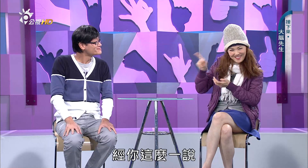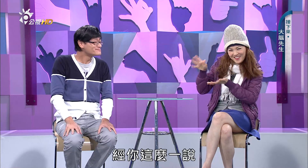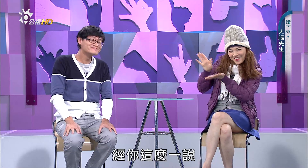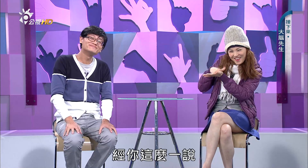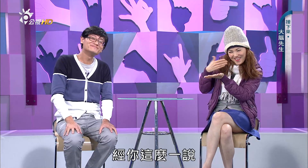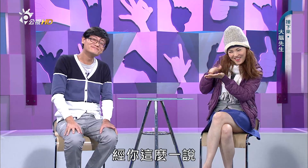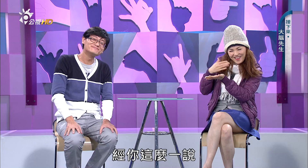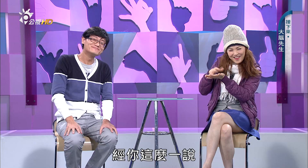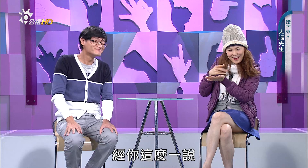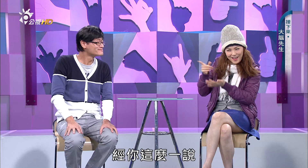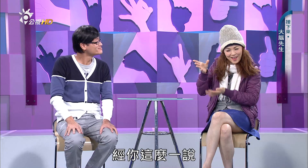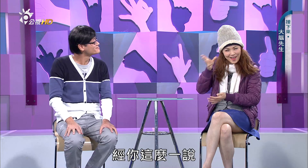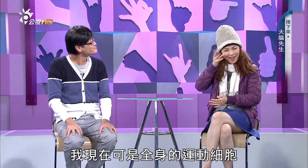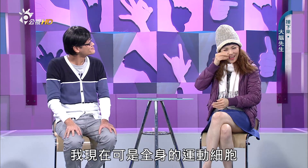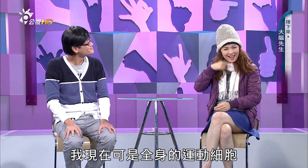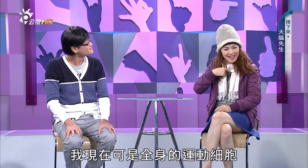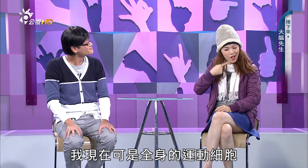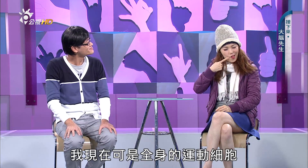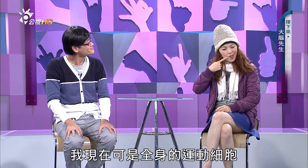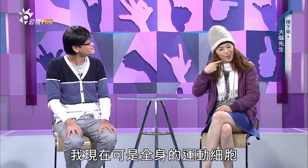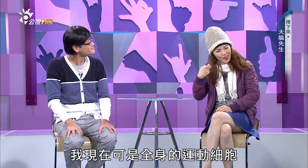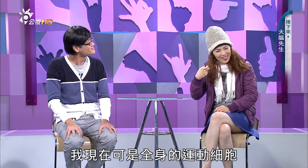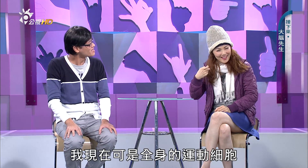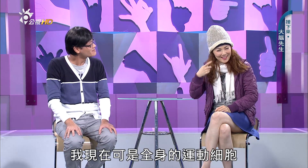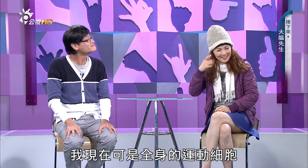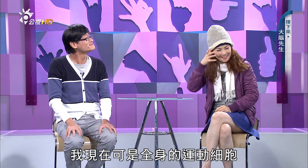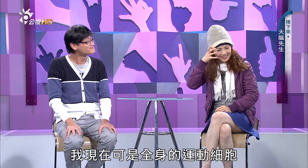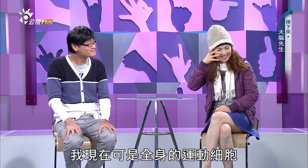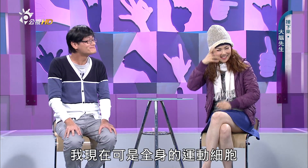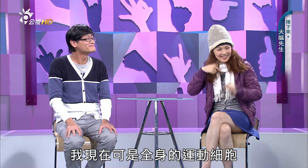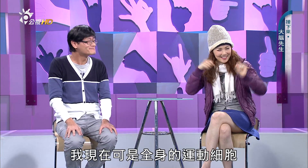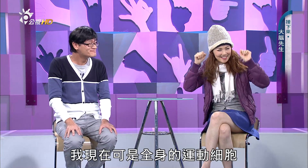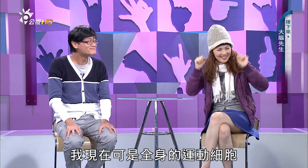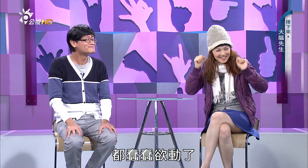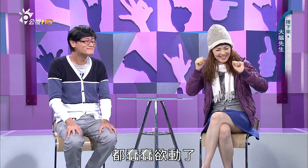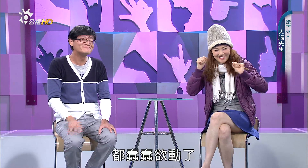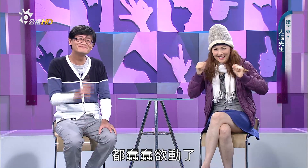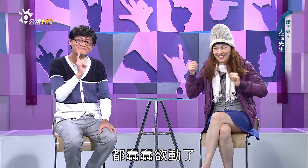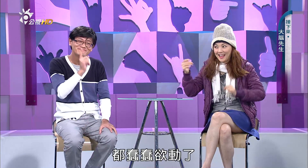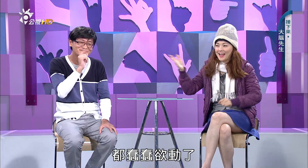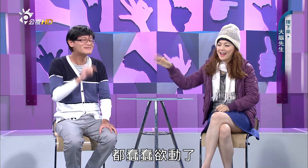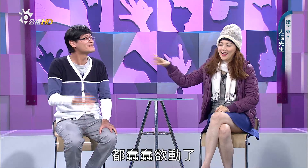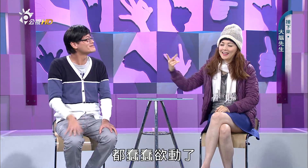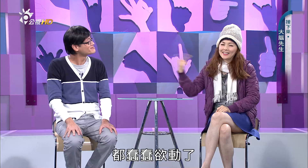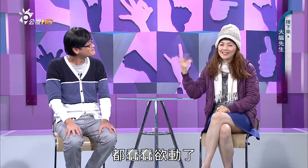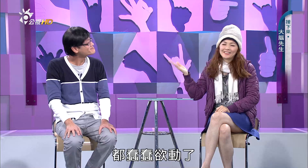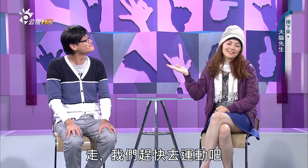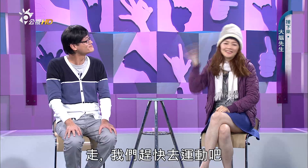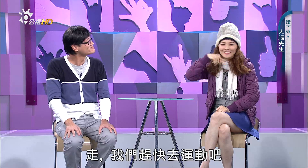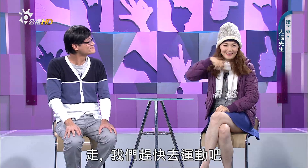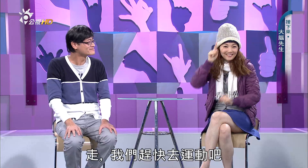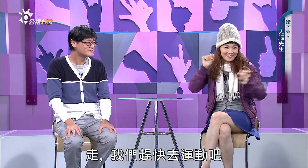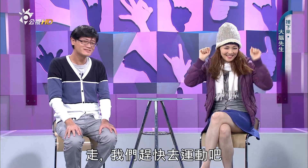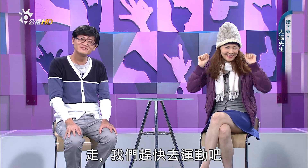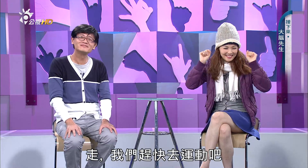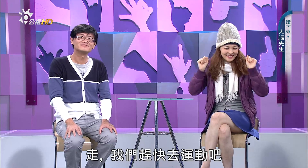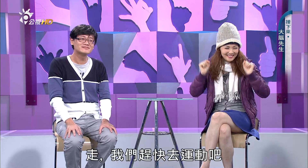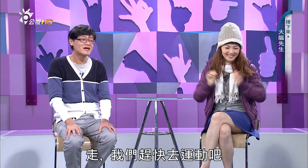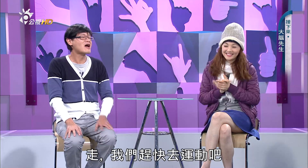经你这么一说啊，我现在可是全身的运动细胞都蠢蠢欲动了。走，我们赶快去运动